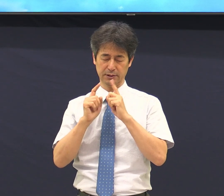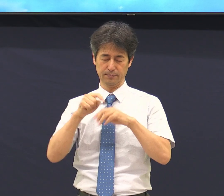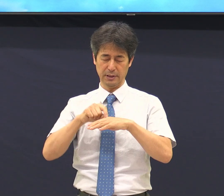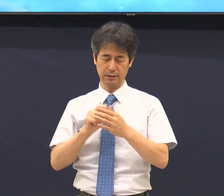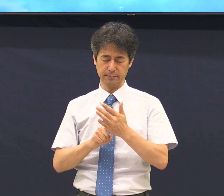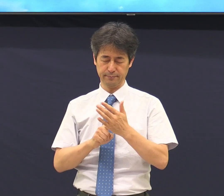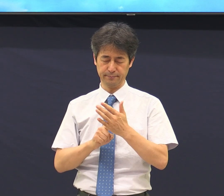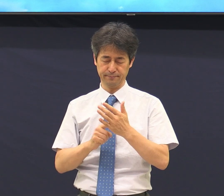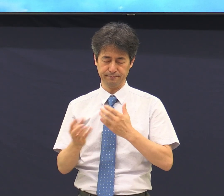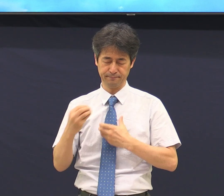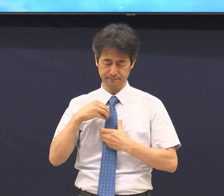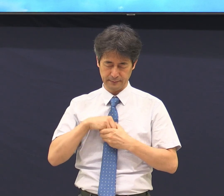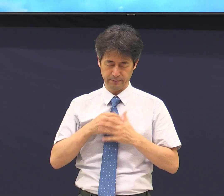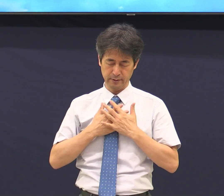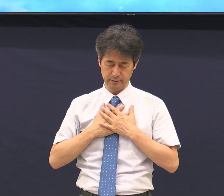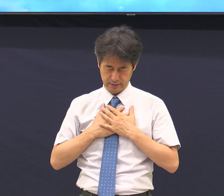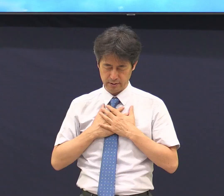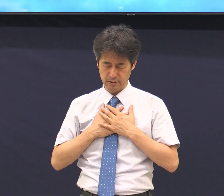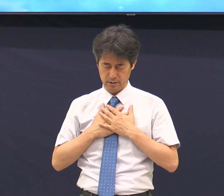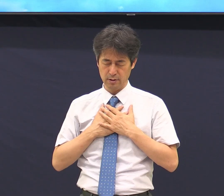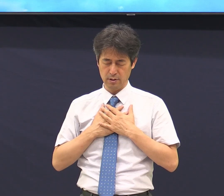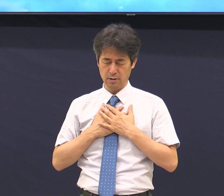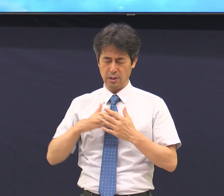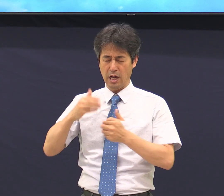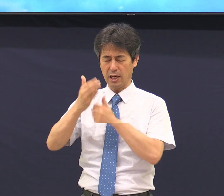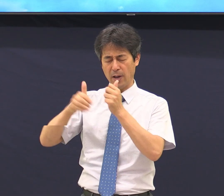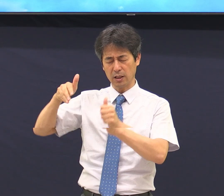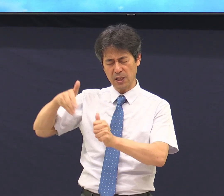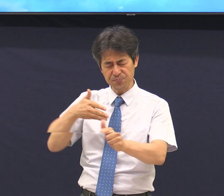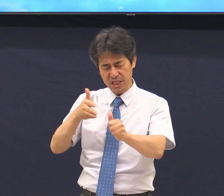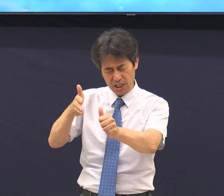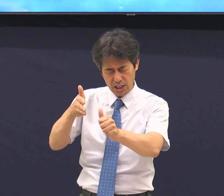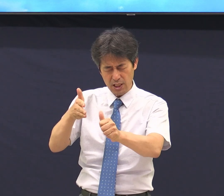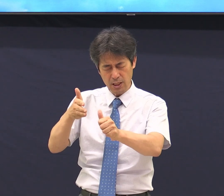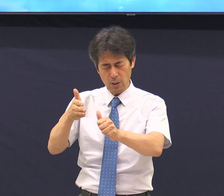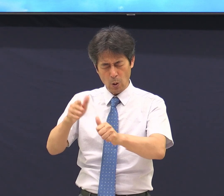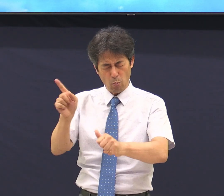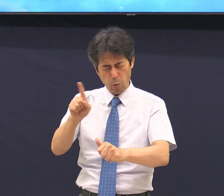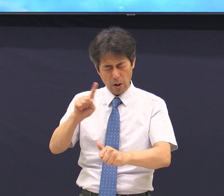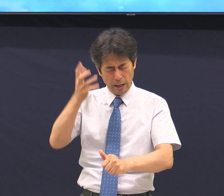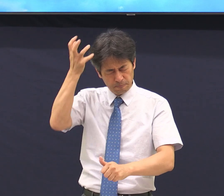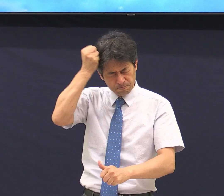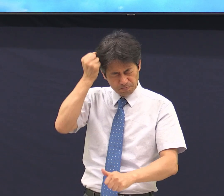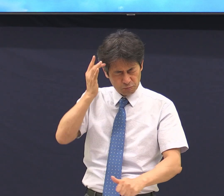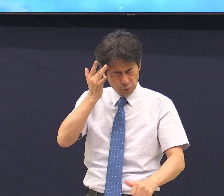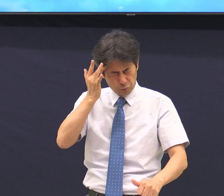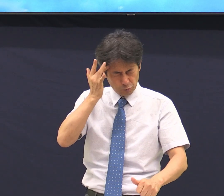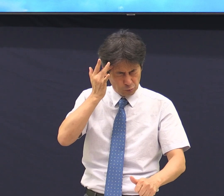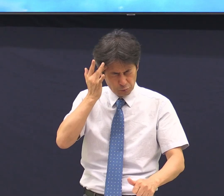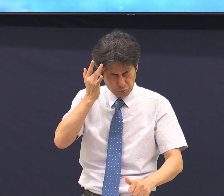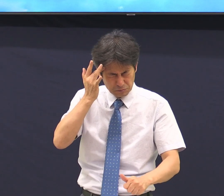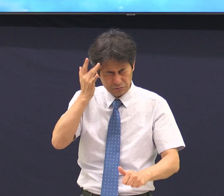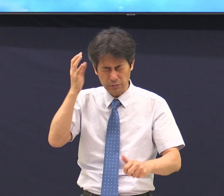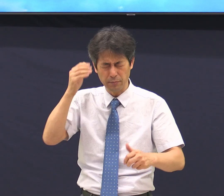귀하신 주님의 말씀을 마음에 새겨둡니다. 하나님의 섭리, 하나님의 섭리가